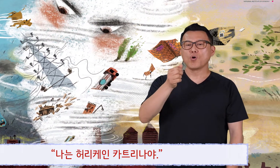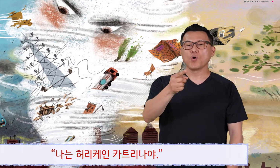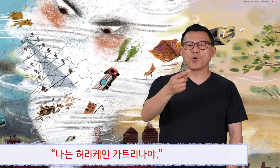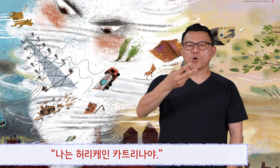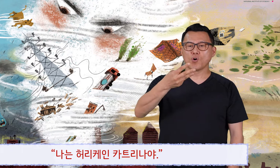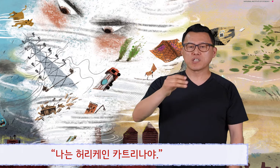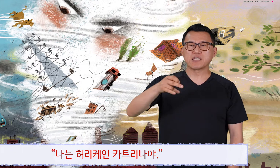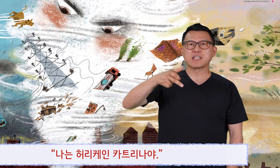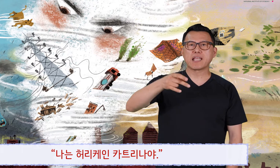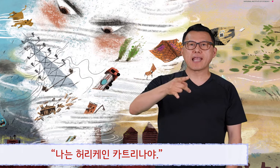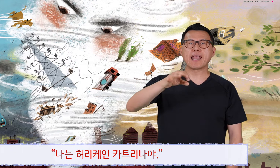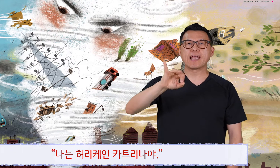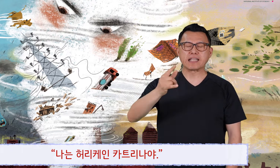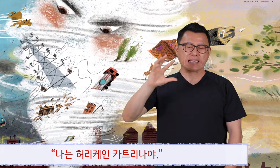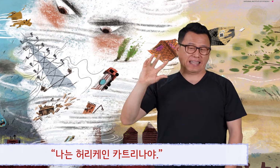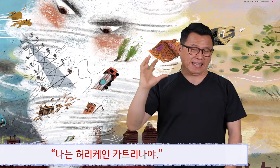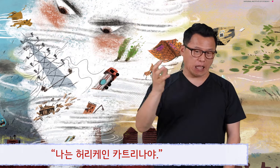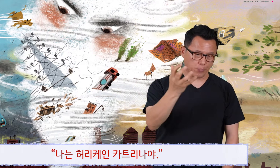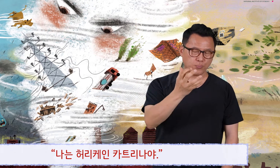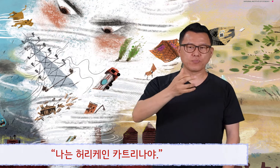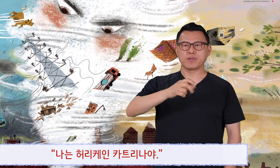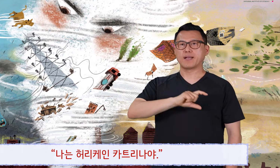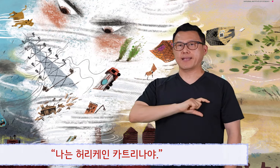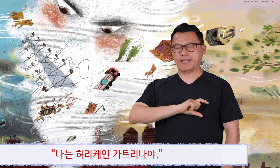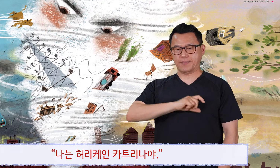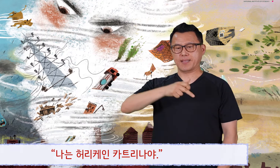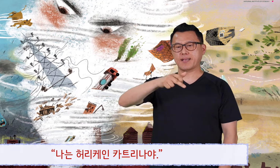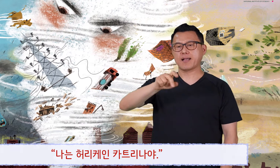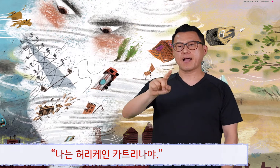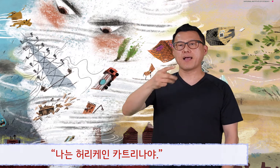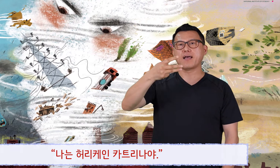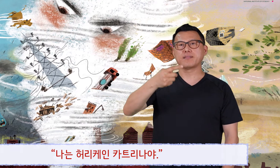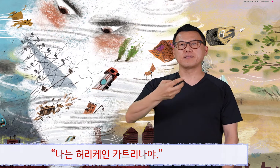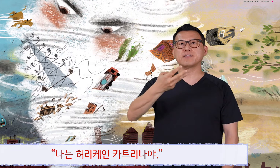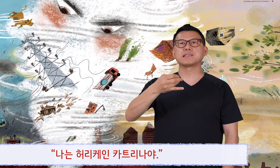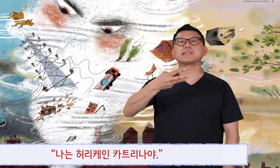나는 허리케인 카트리나야.